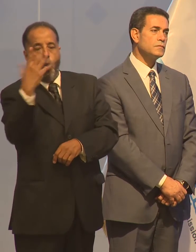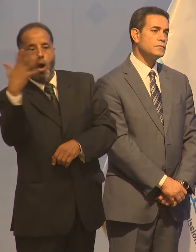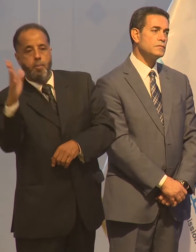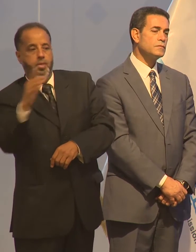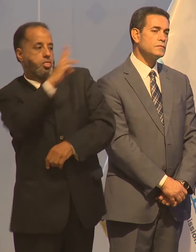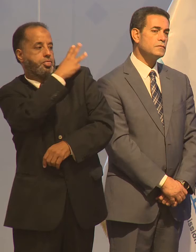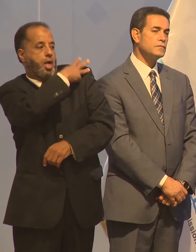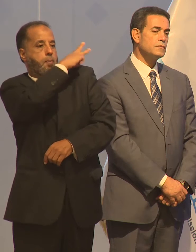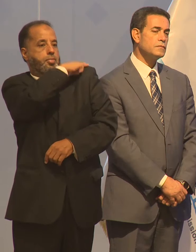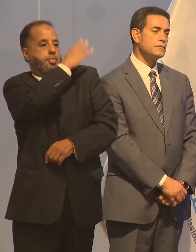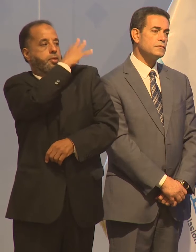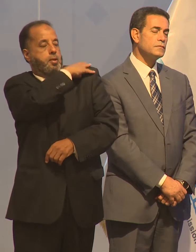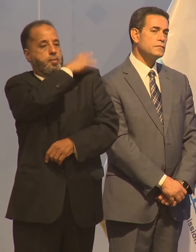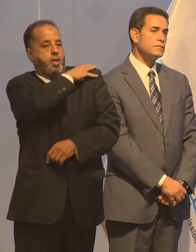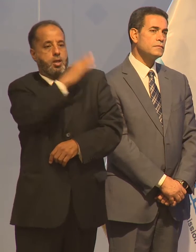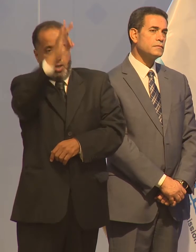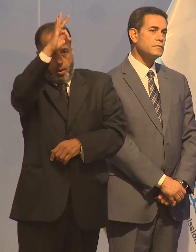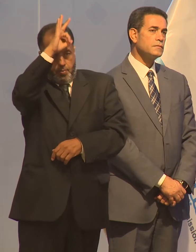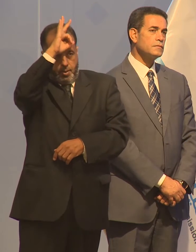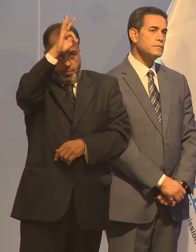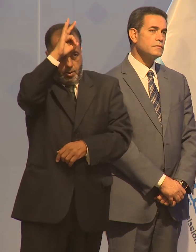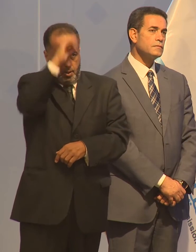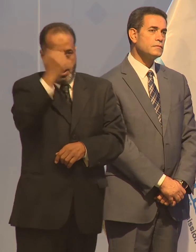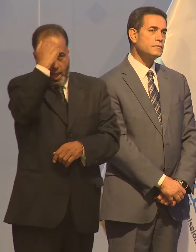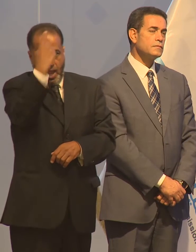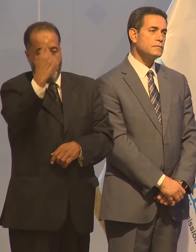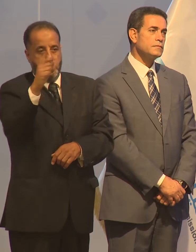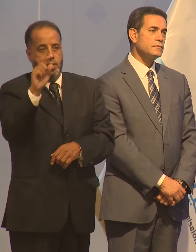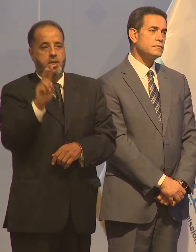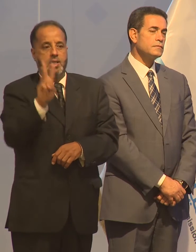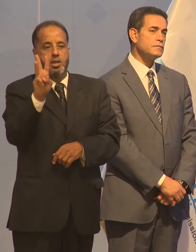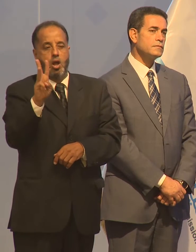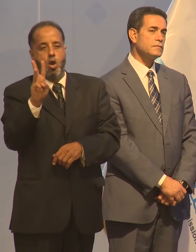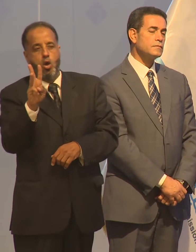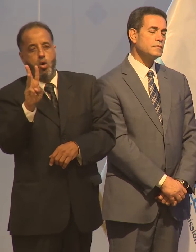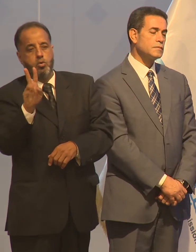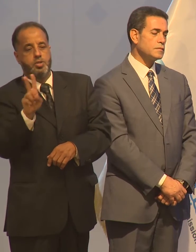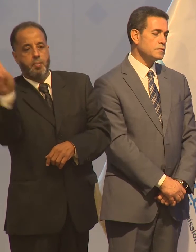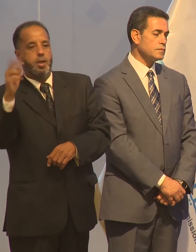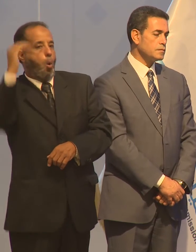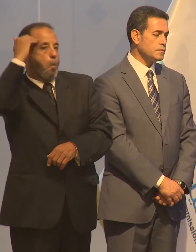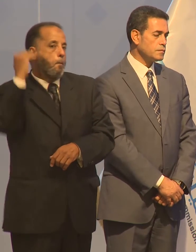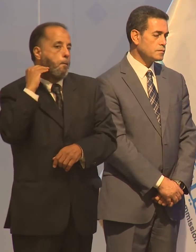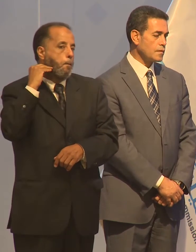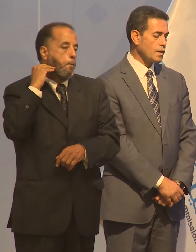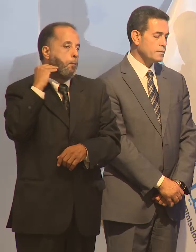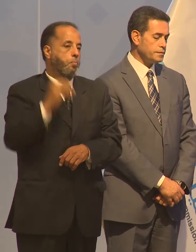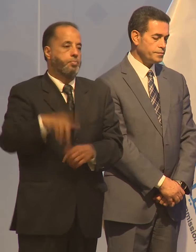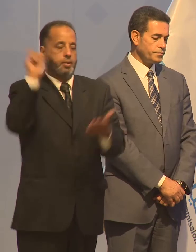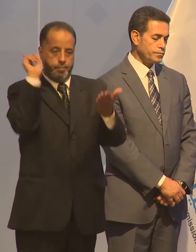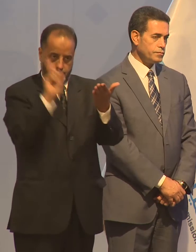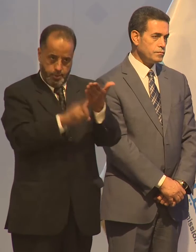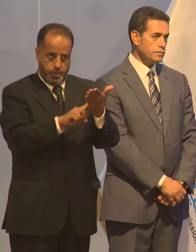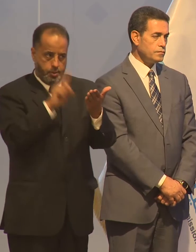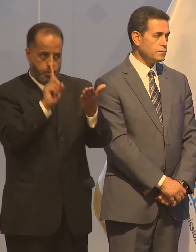2251 ضابط في الداخلية، بالإضافة ل 1973 عنصر نسائي، لأن أكيد زي ما